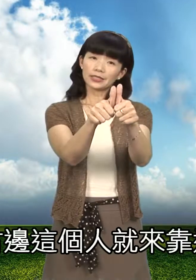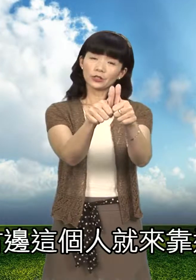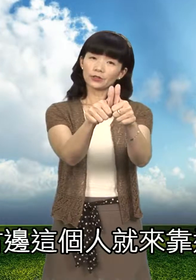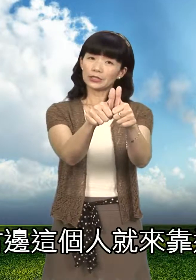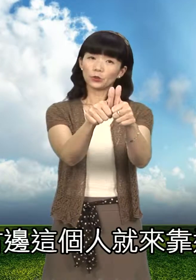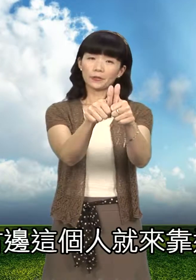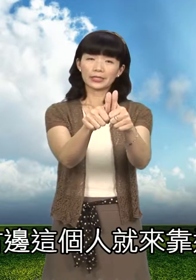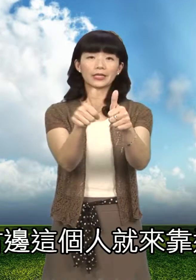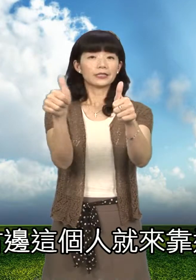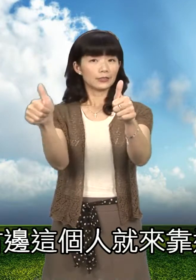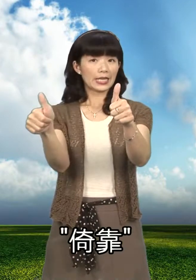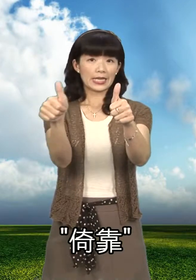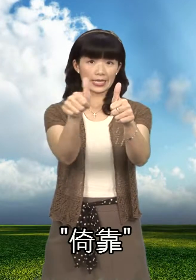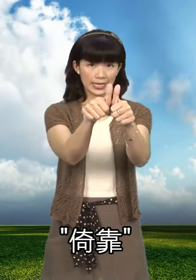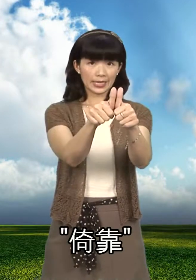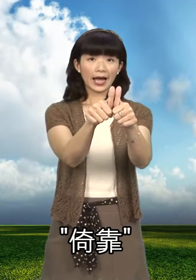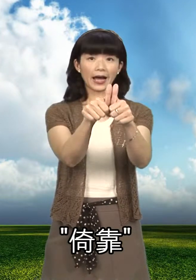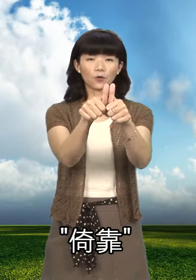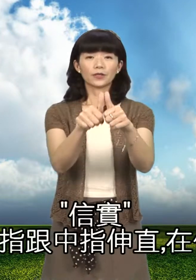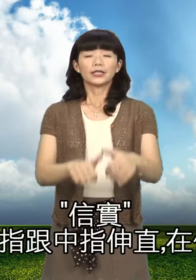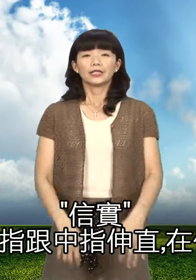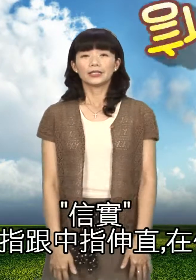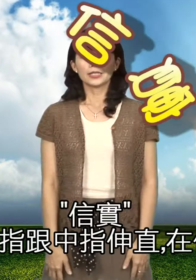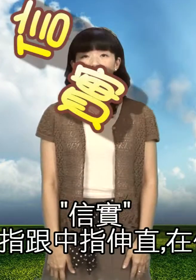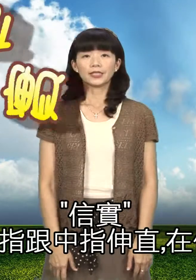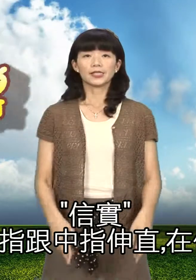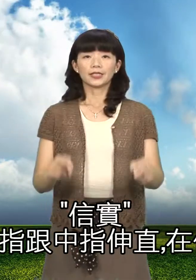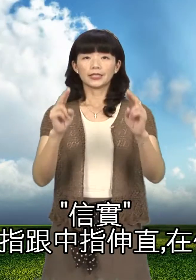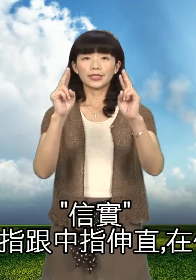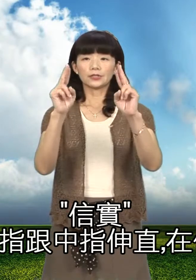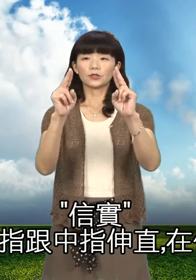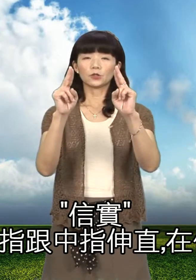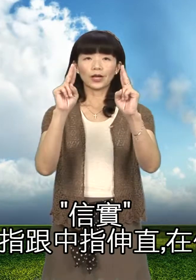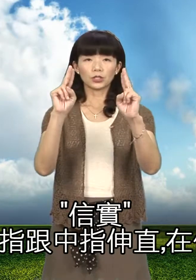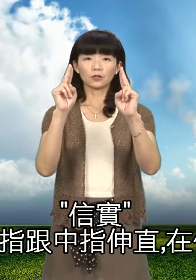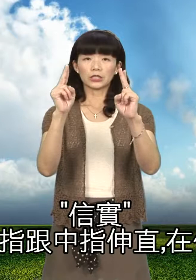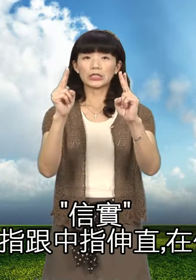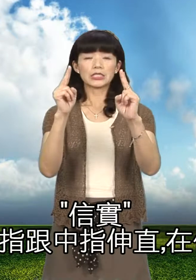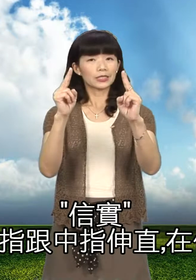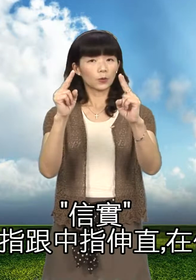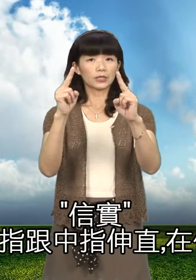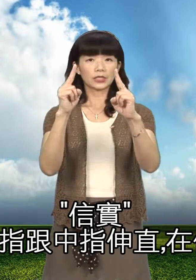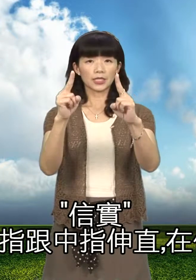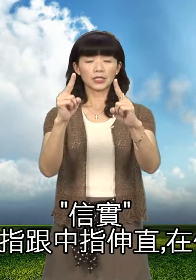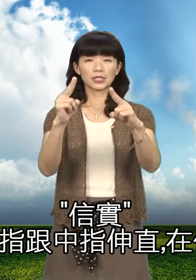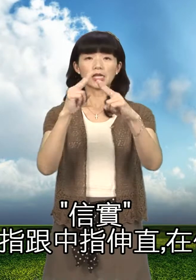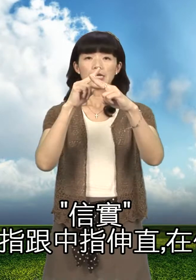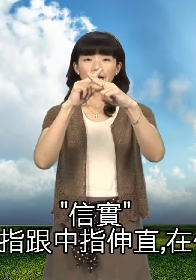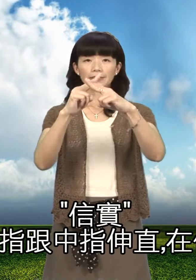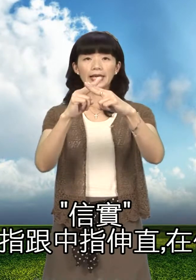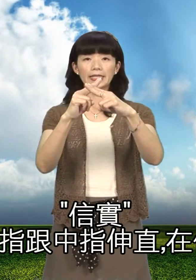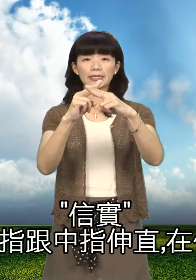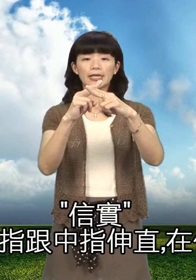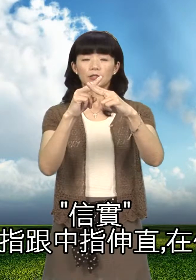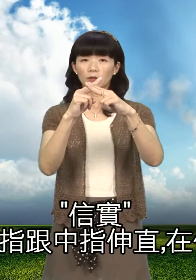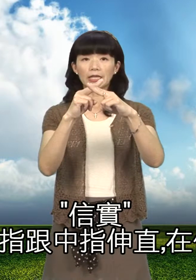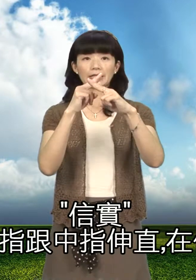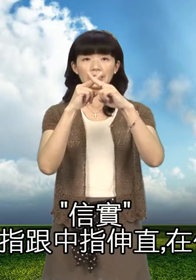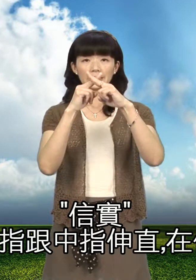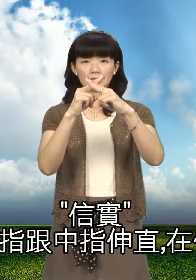就近左边这个人就是倚靠。信实呢，信就是双手食指跟中指伸直，然后在你的胸前交